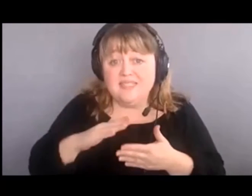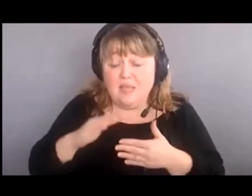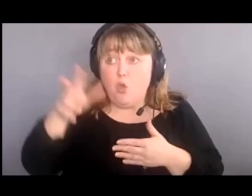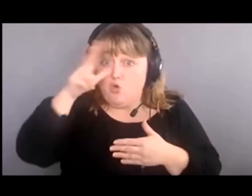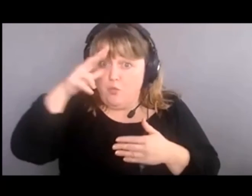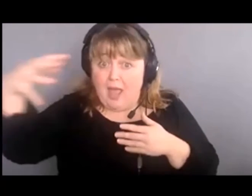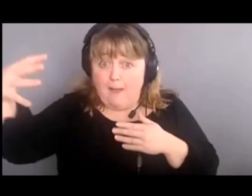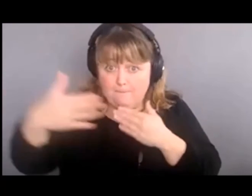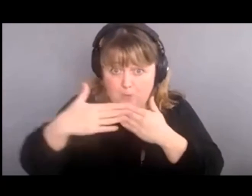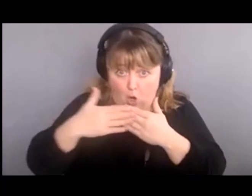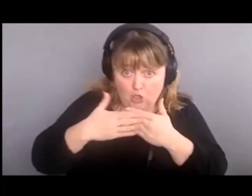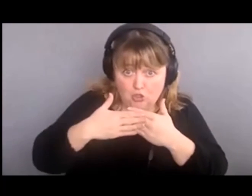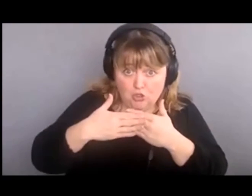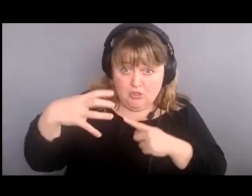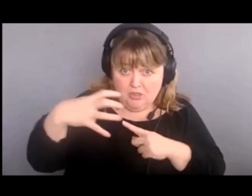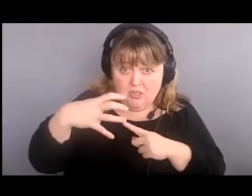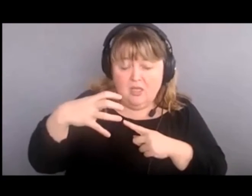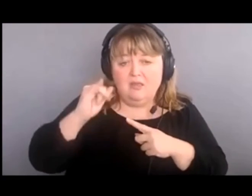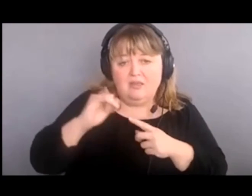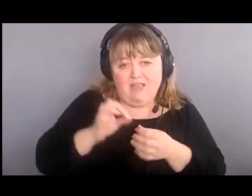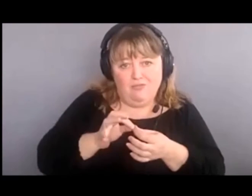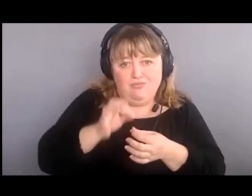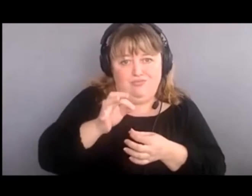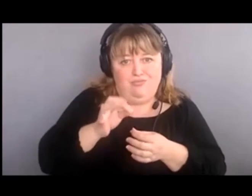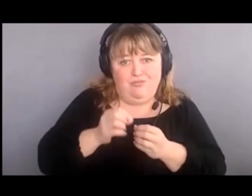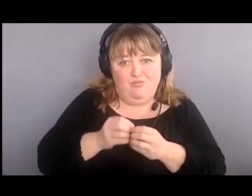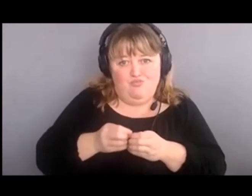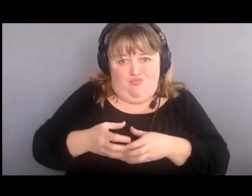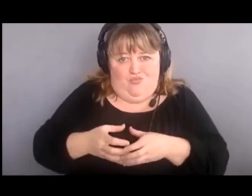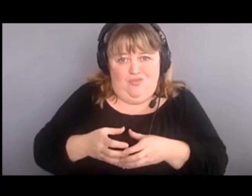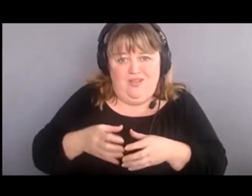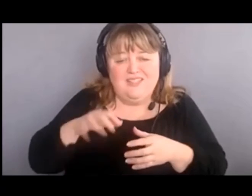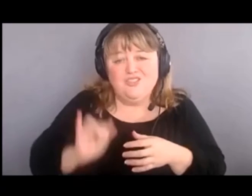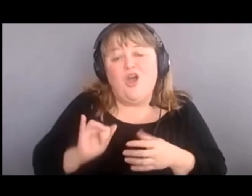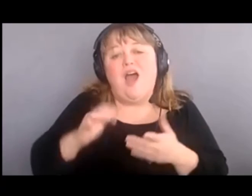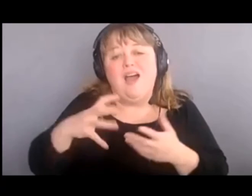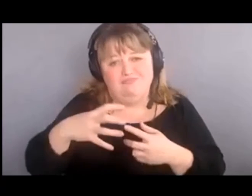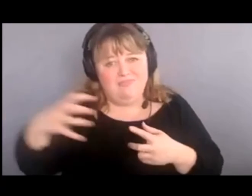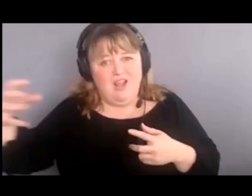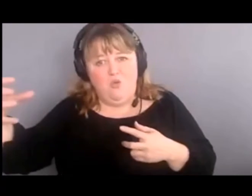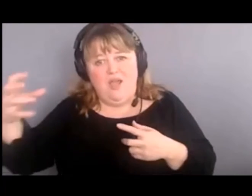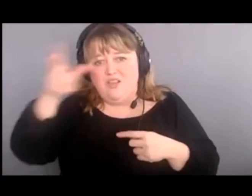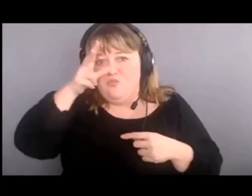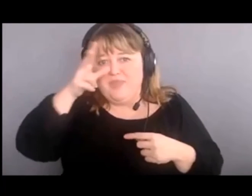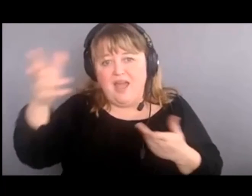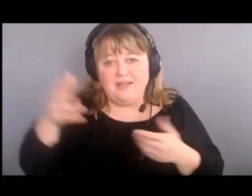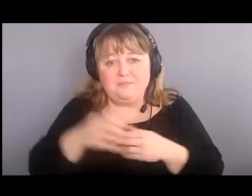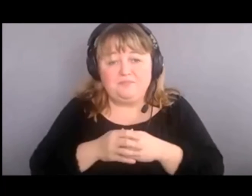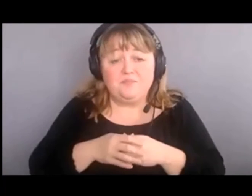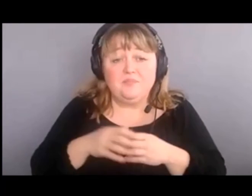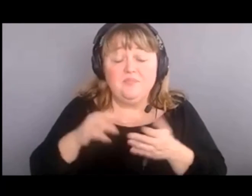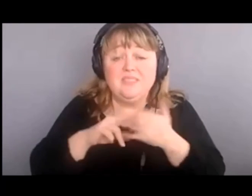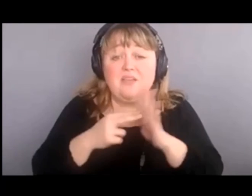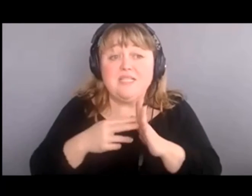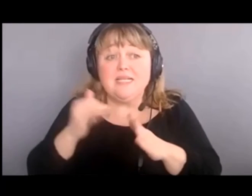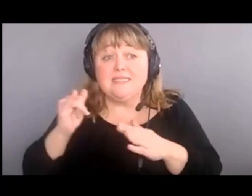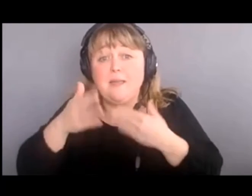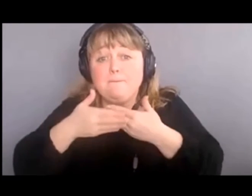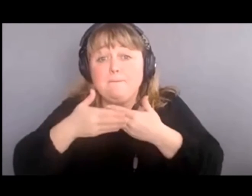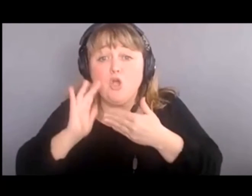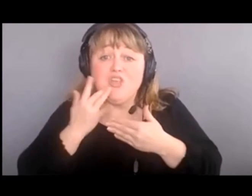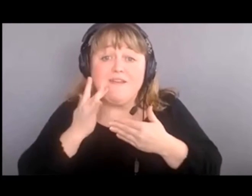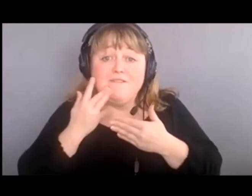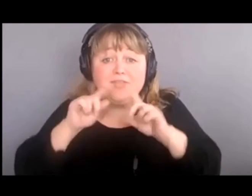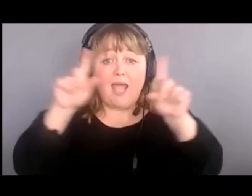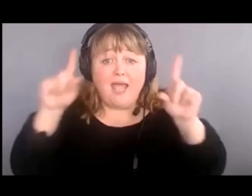graduellement. Donc, si vous êtes sur le bord d'une fenêtre aussi, surveillez bien à tourner vos pots à